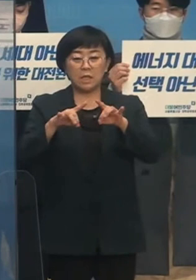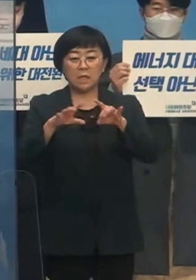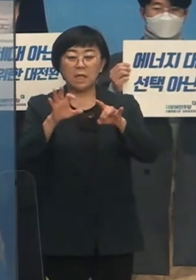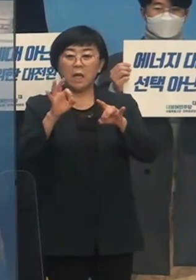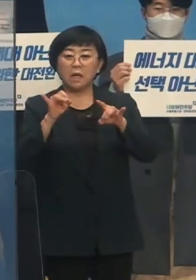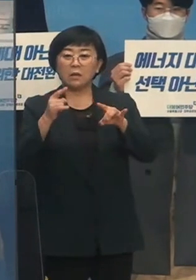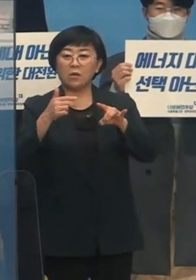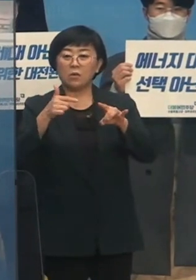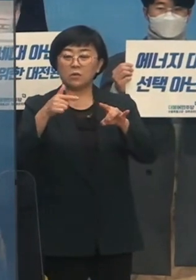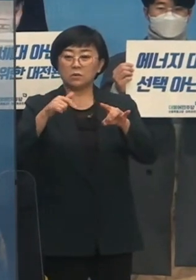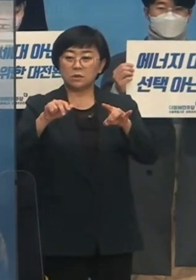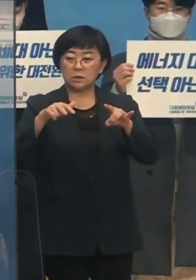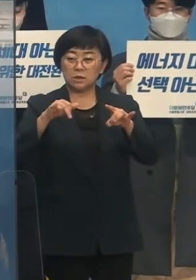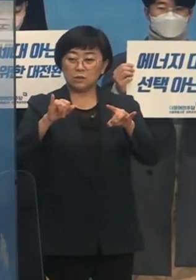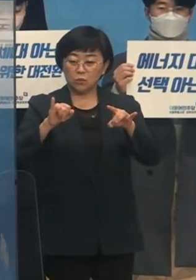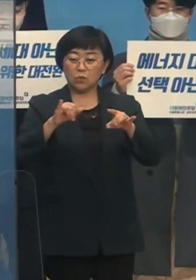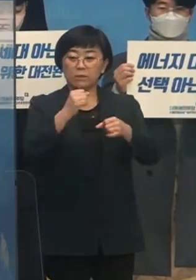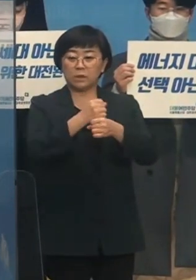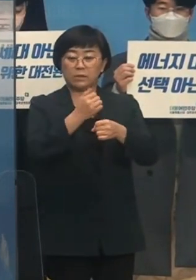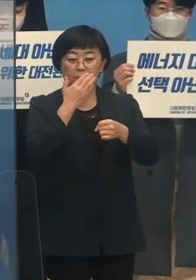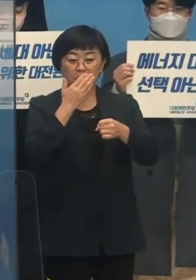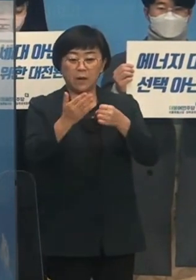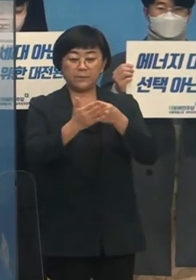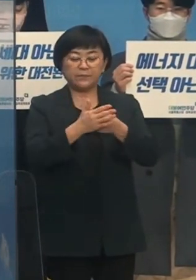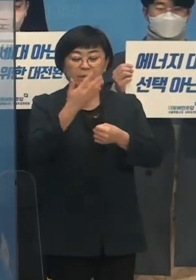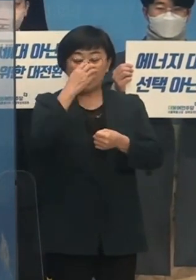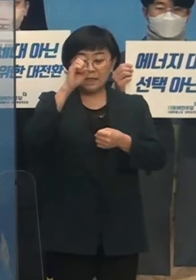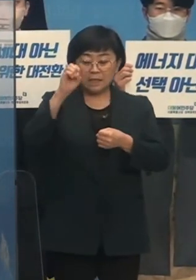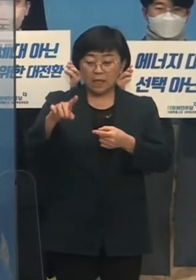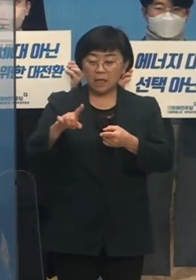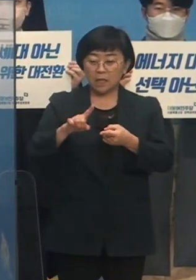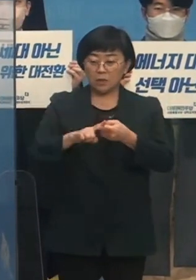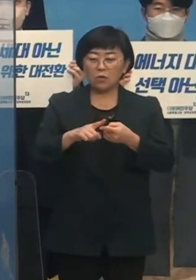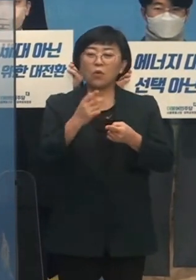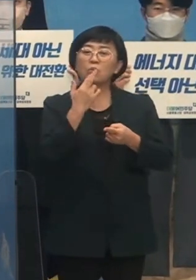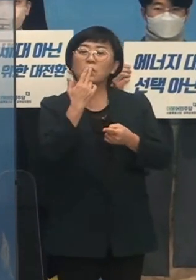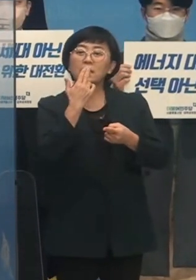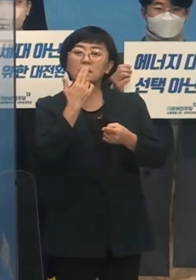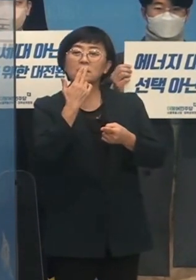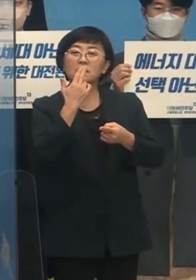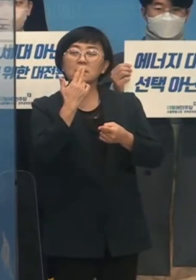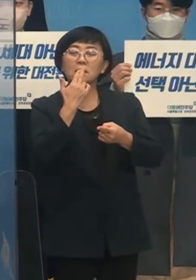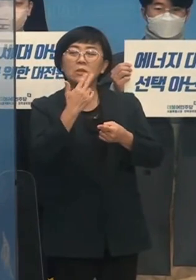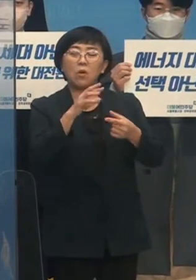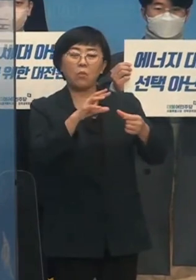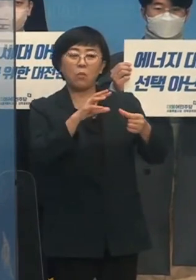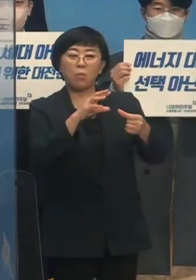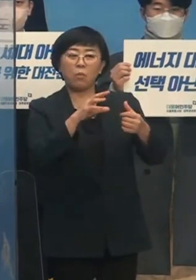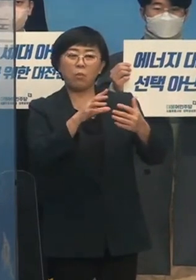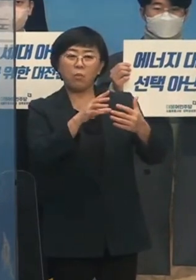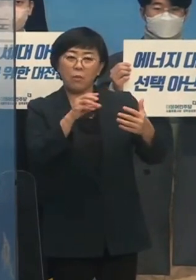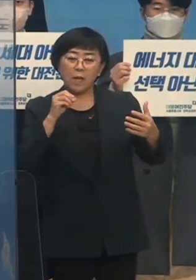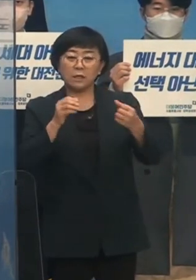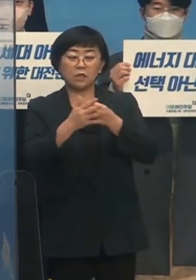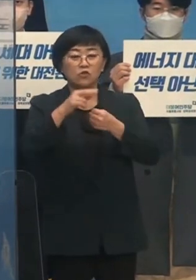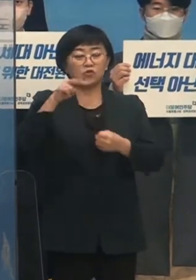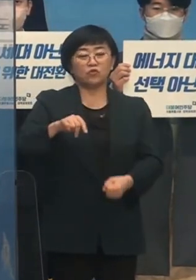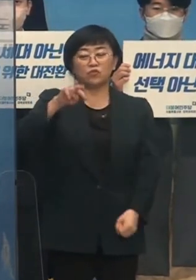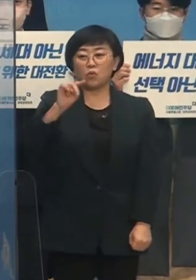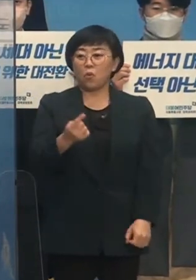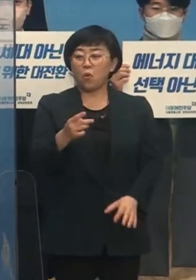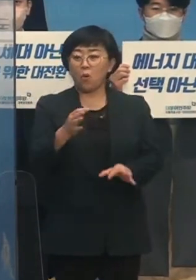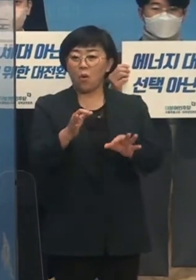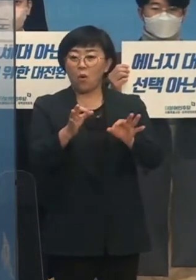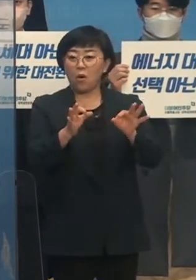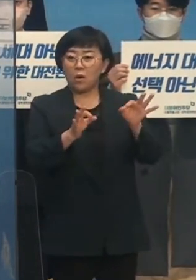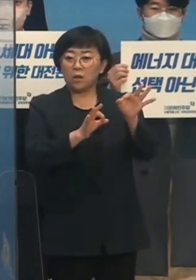있습니다. 특히 쓰레기나 폐플라스틱에서 뽑아낸 수소 경제는